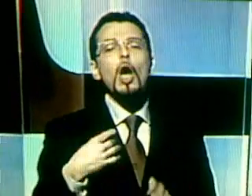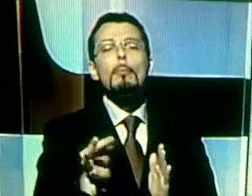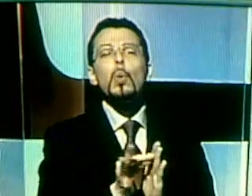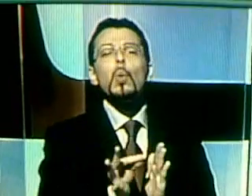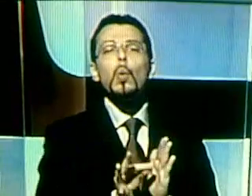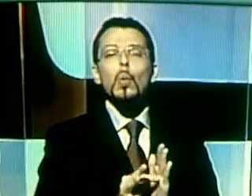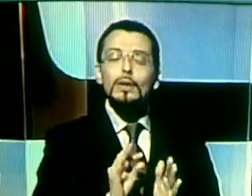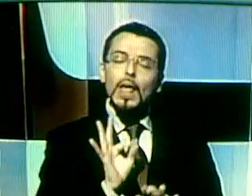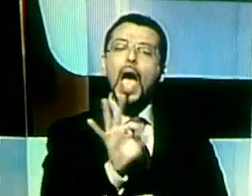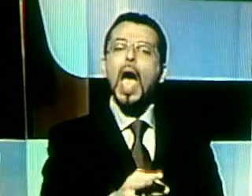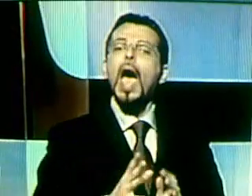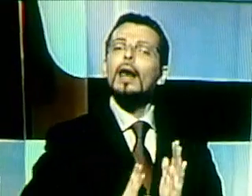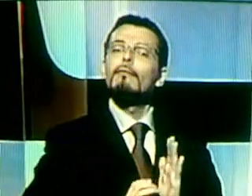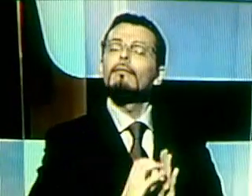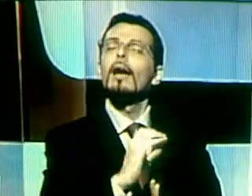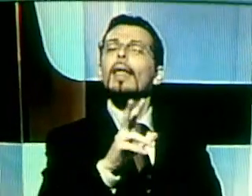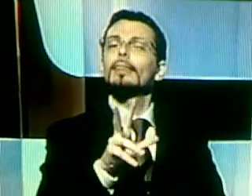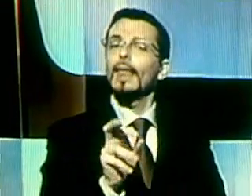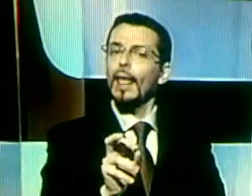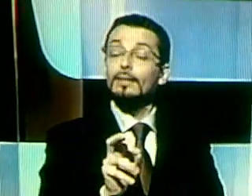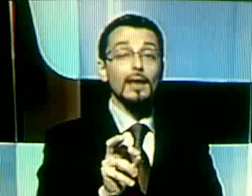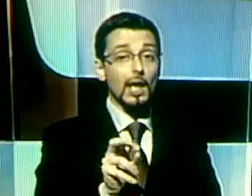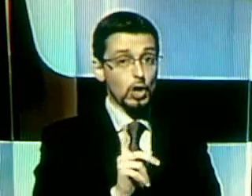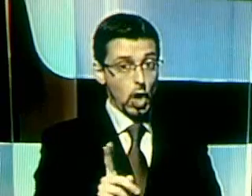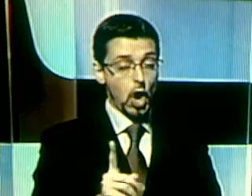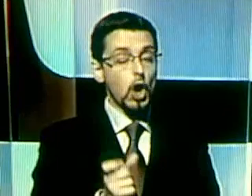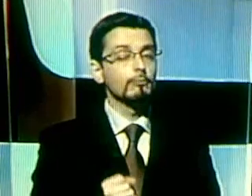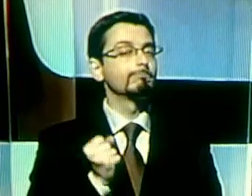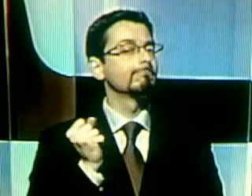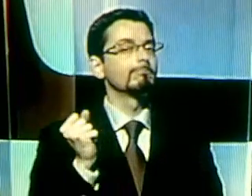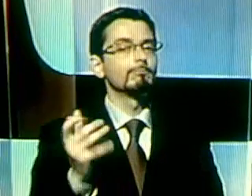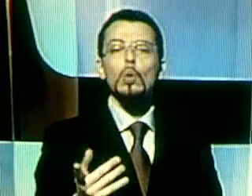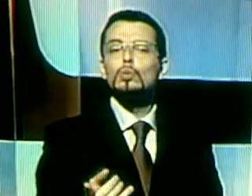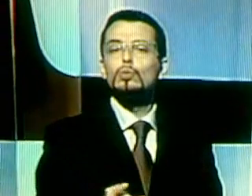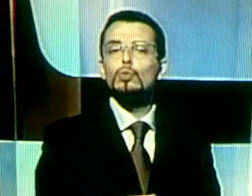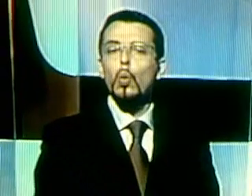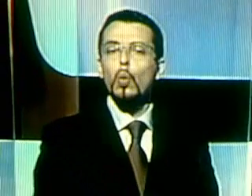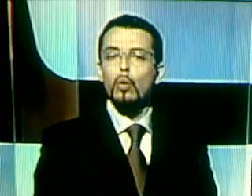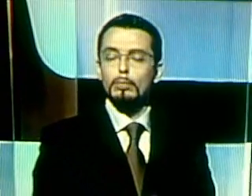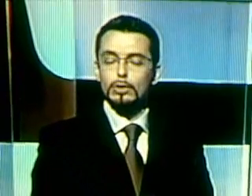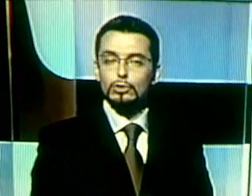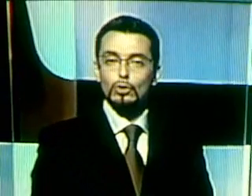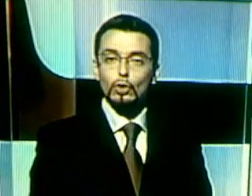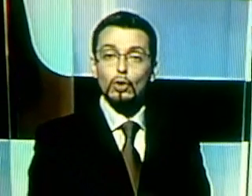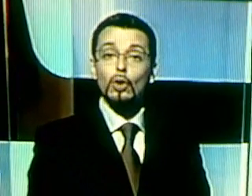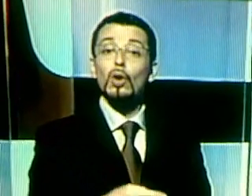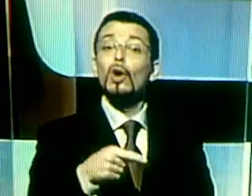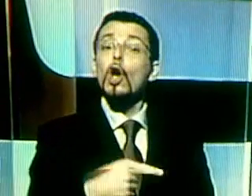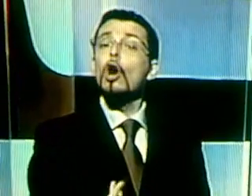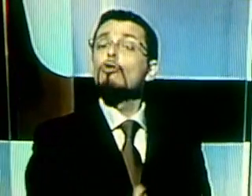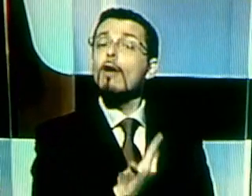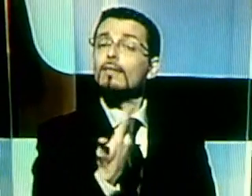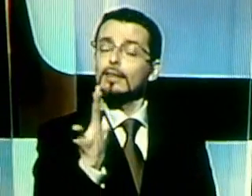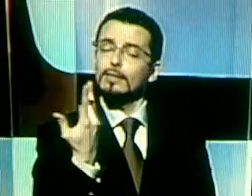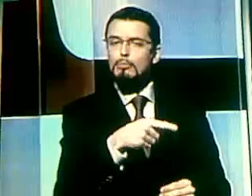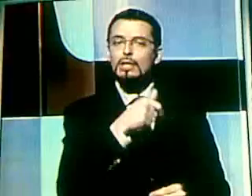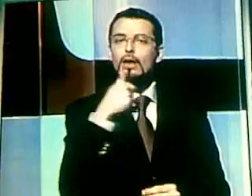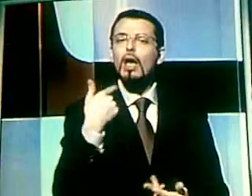non possiamo assolutamente accettare, questo è qualcosa di incollerabile che è fuori da un disegno delle cose che